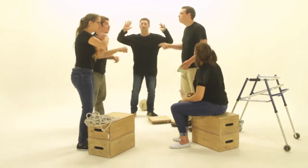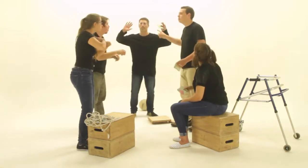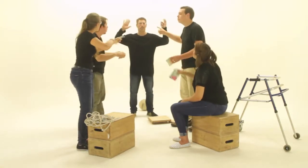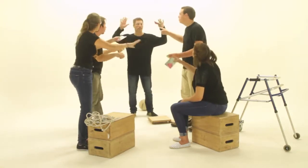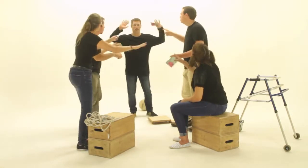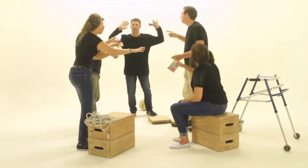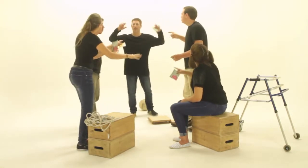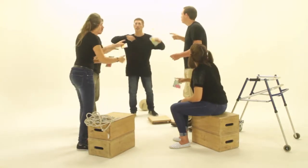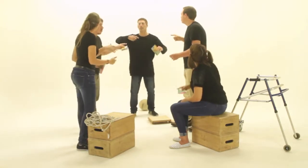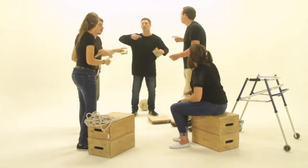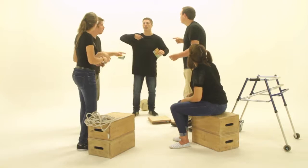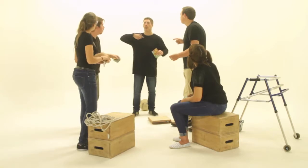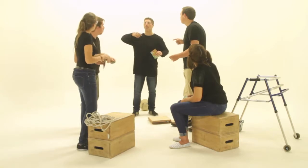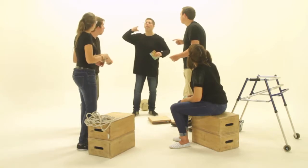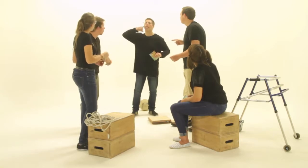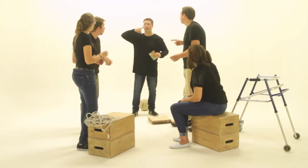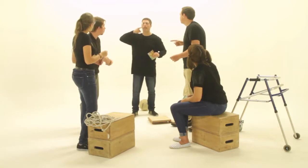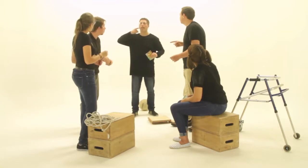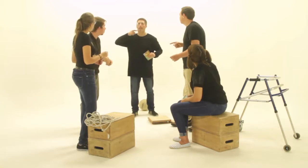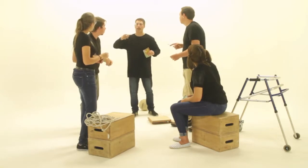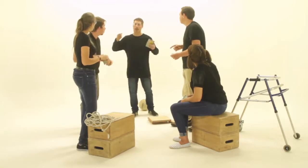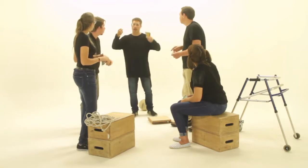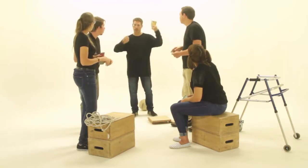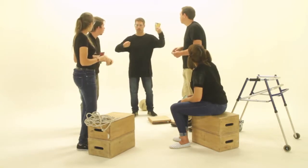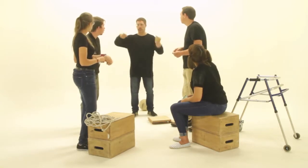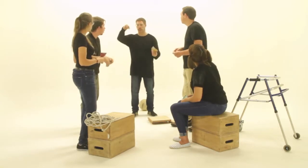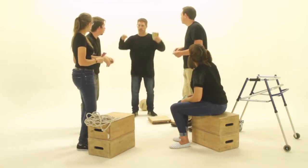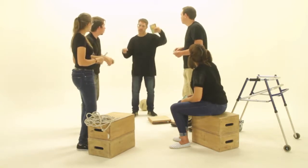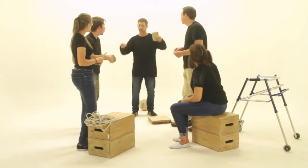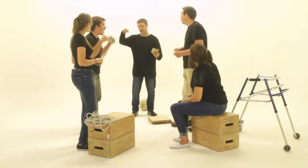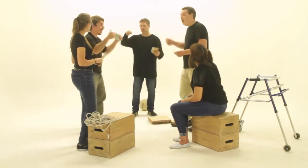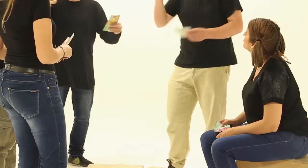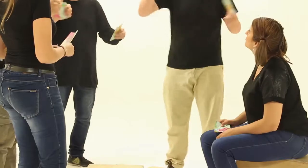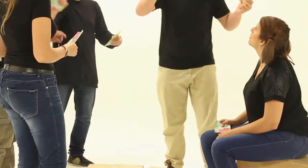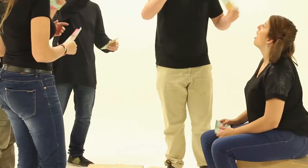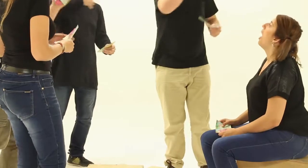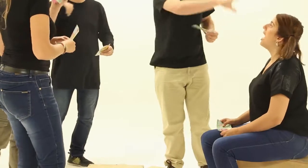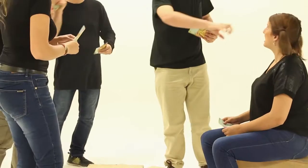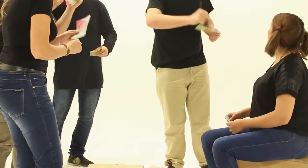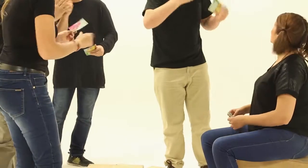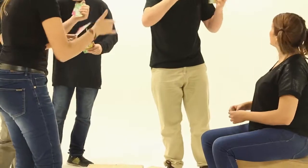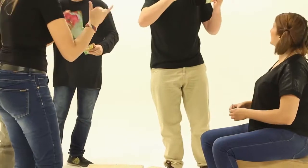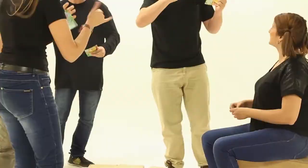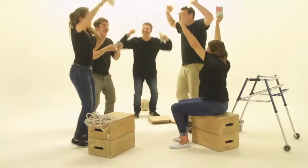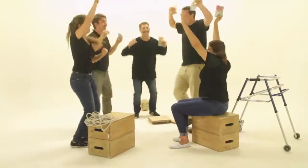paren, paren, paren, paren. Mi papá tiene un auto. Así que Daniela viene conmigo en auto. Está buenísimo. Te pasan a buscar,